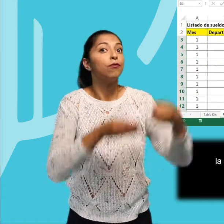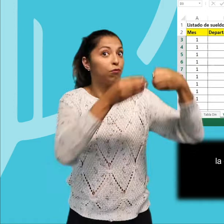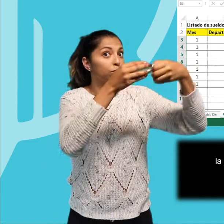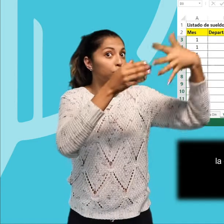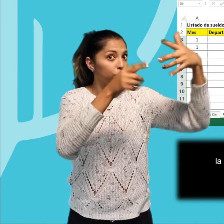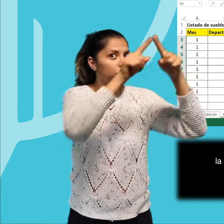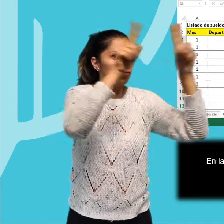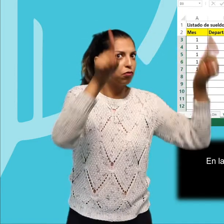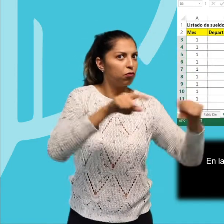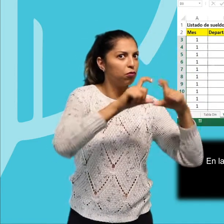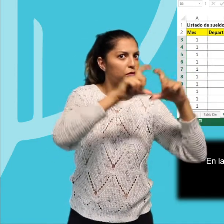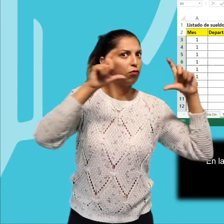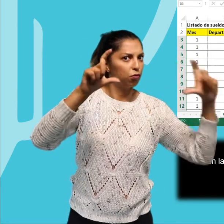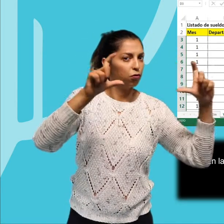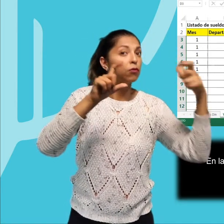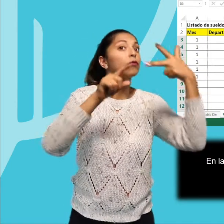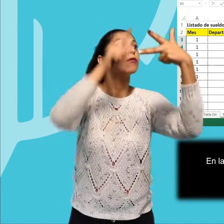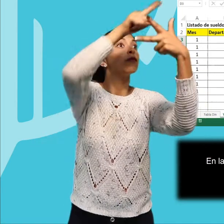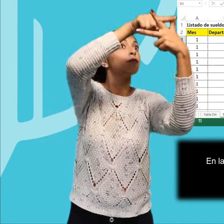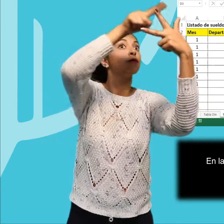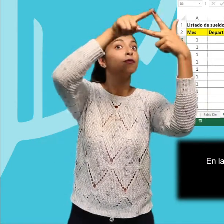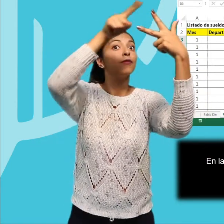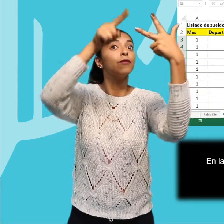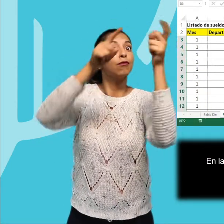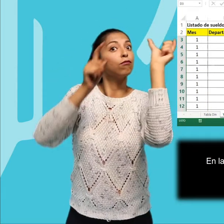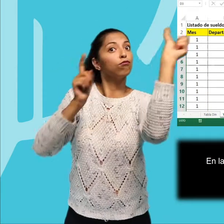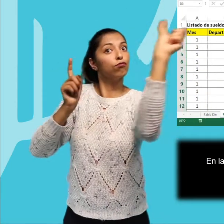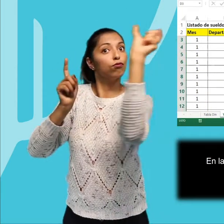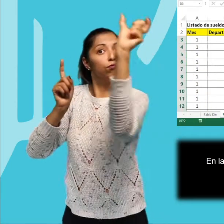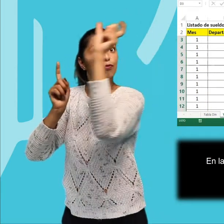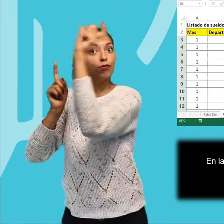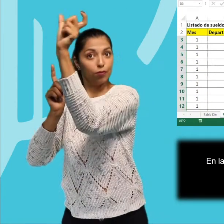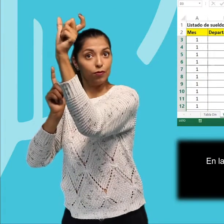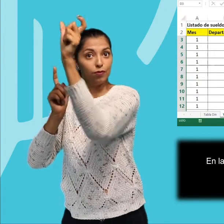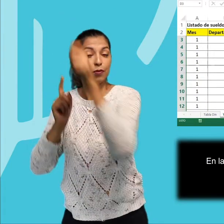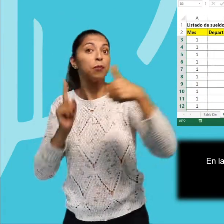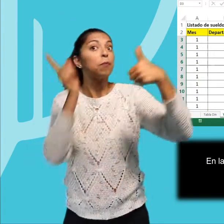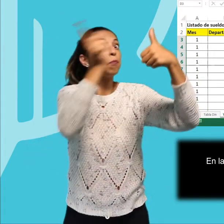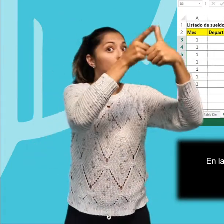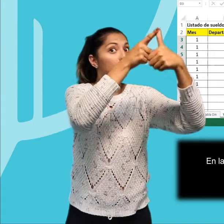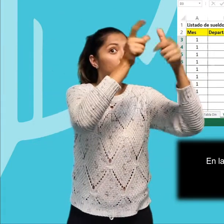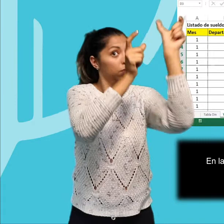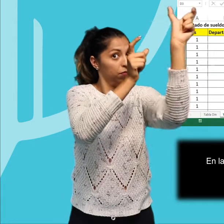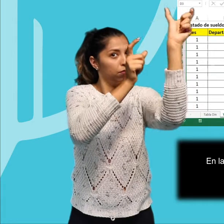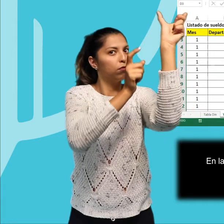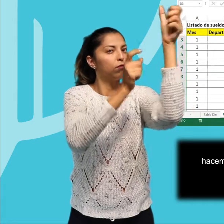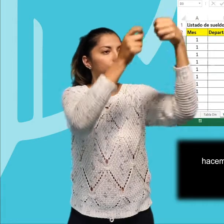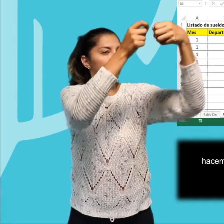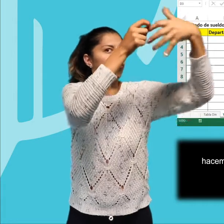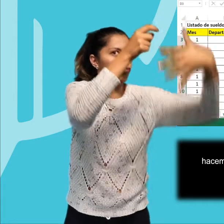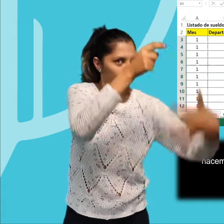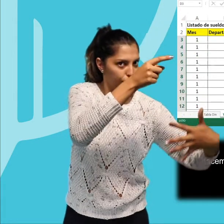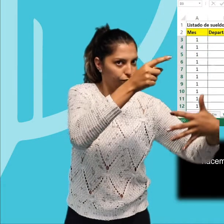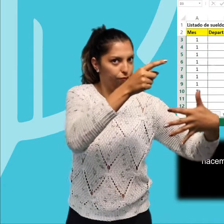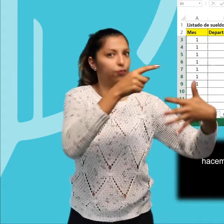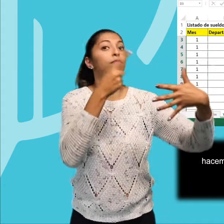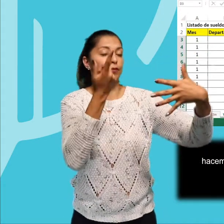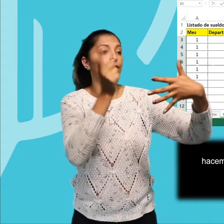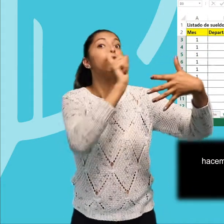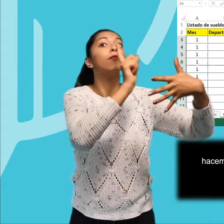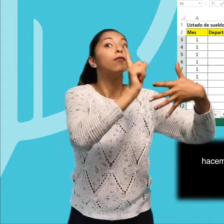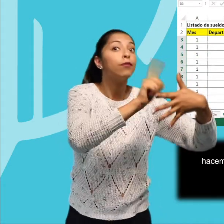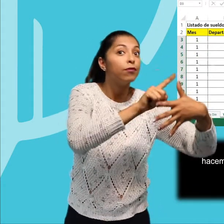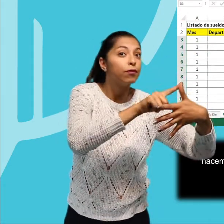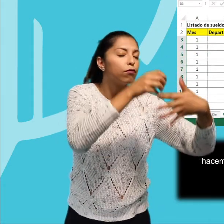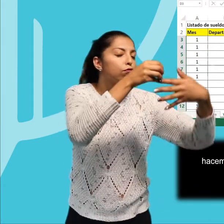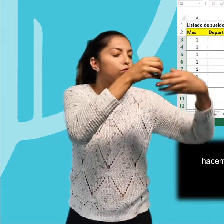tres pestañas. En la pestaña de configuración, seleccionamos el criterio de validación. Hacemos clic en el menú